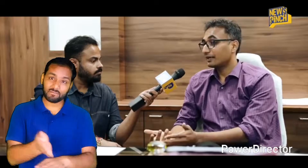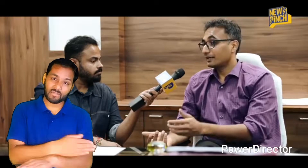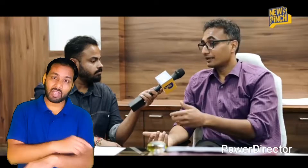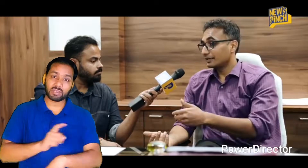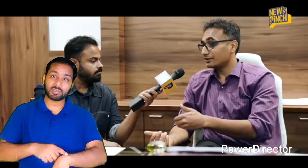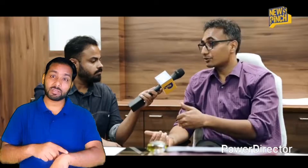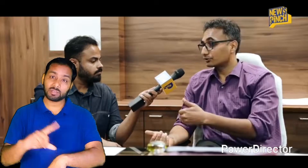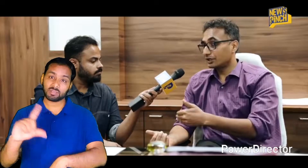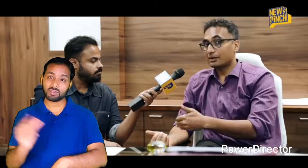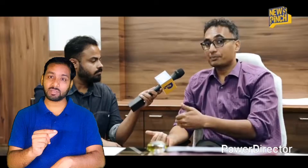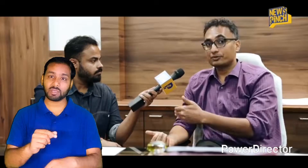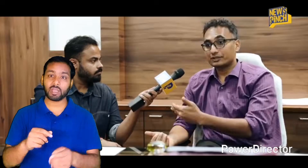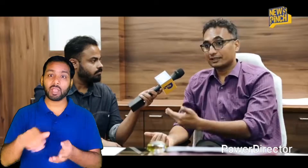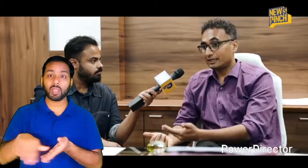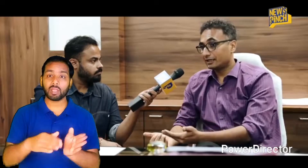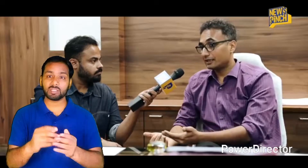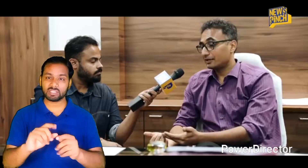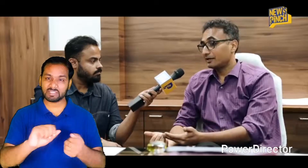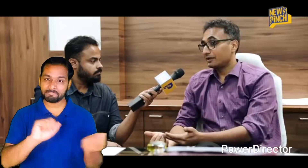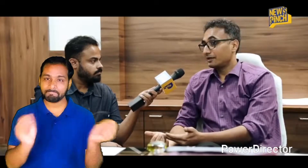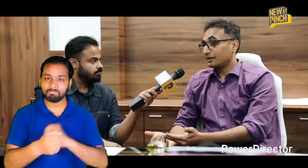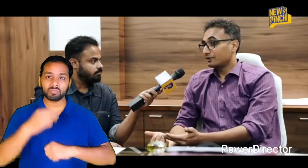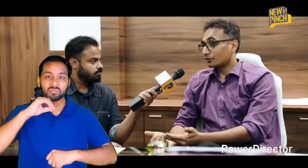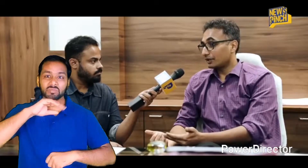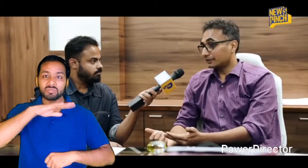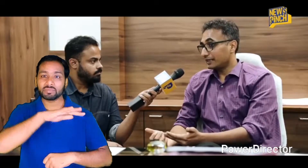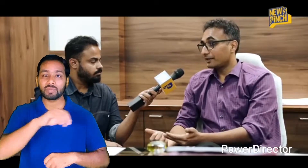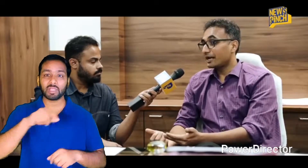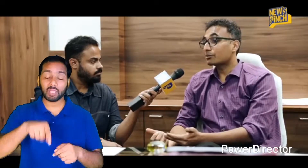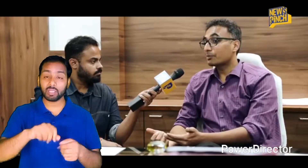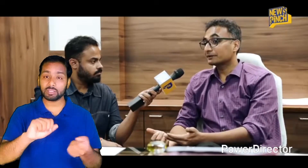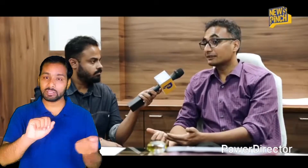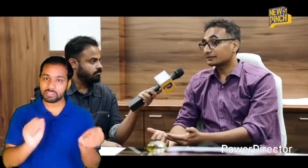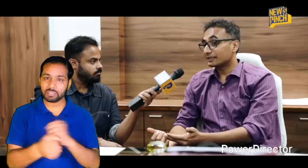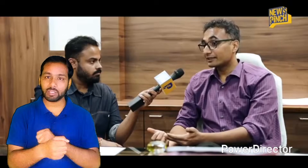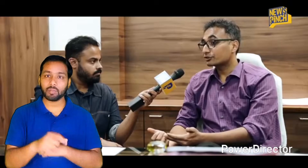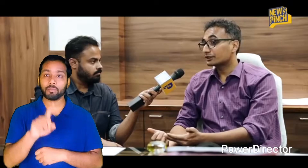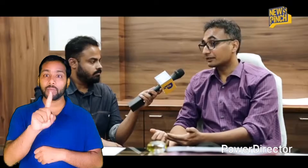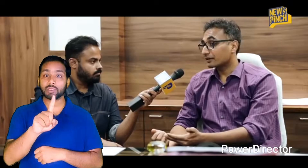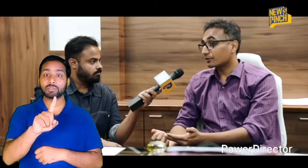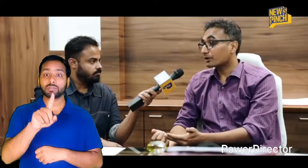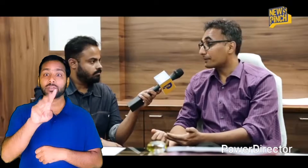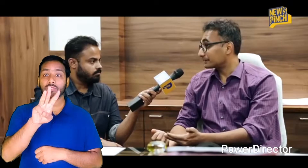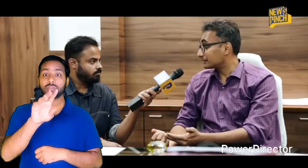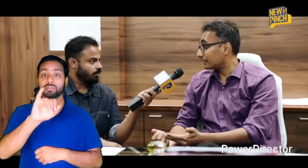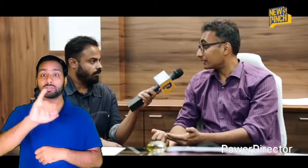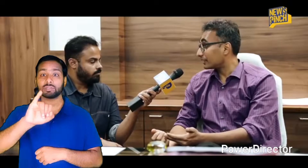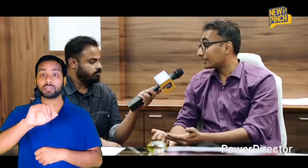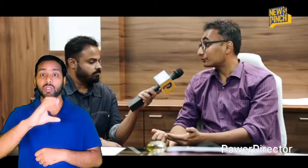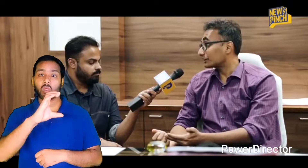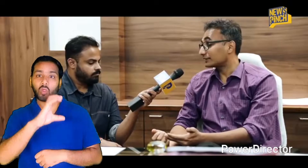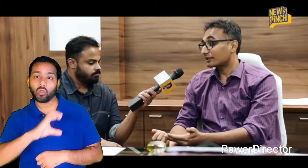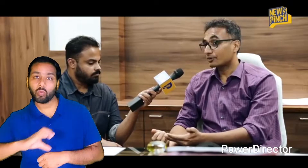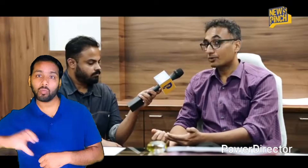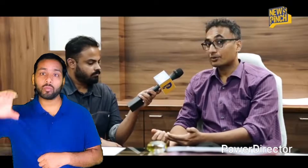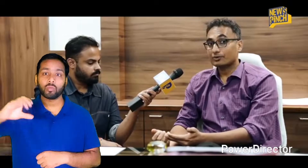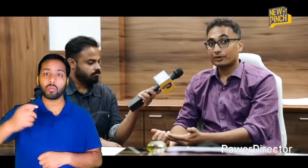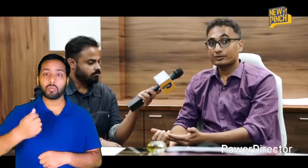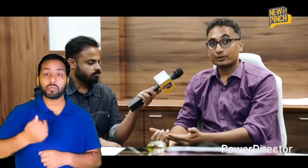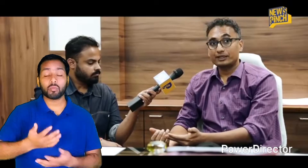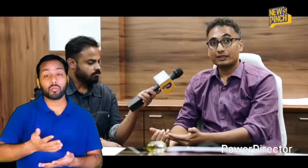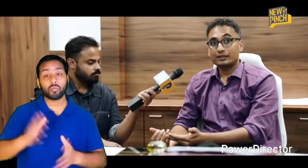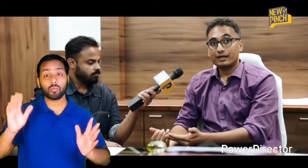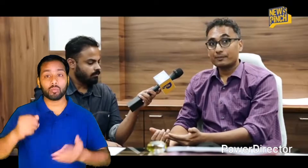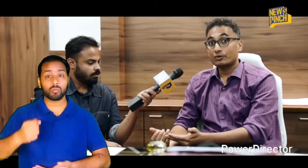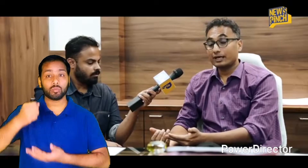अंदर कि जोजरी का पोल्यूशन क्लीन करना। जो राशियां मैंने आपको बताई, जैसे 176 करोड़ का बजट जारी करना, 176 करोड़